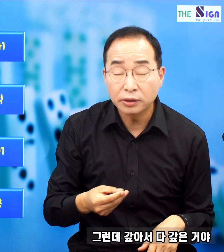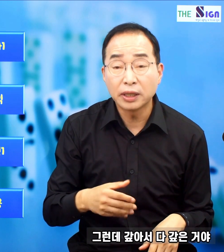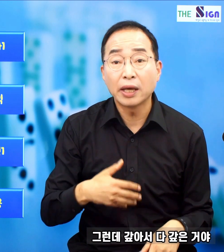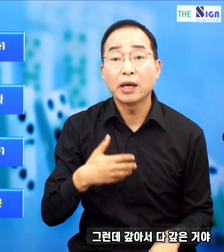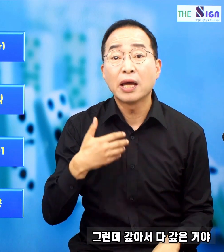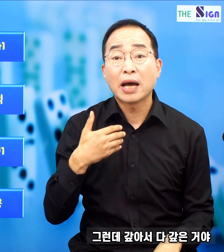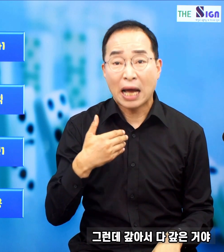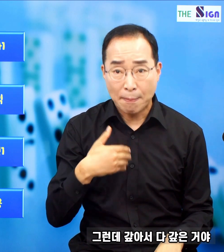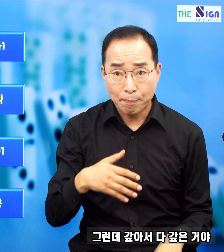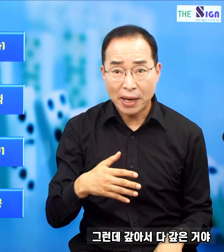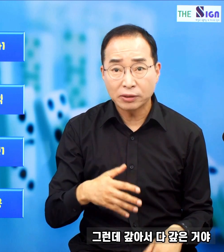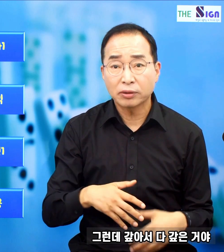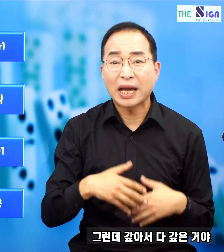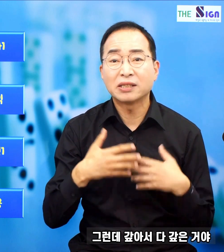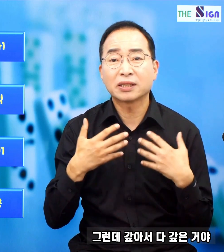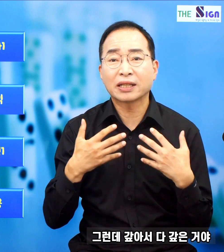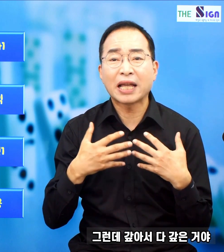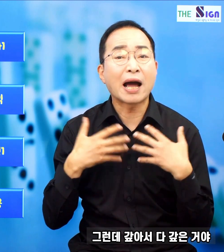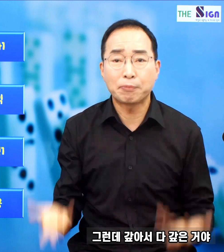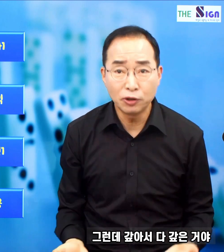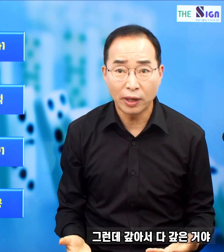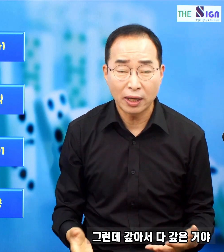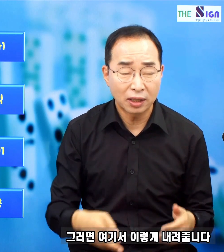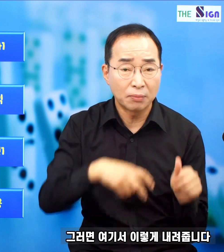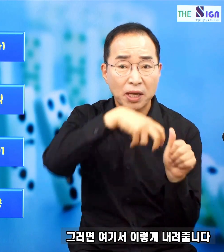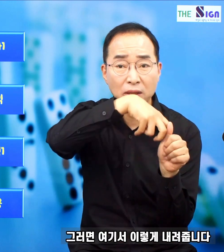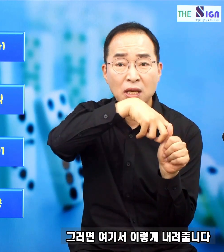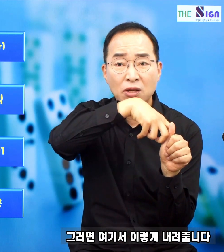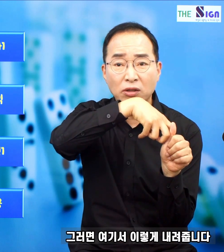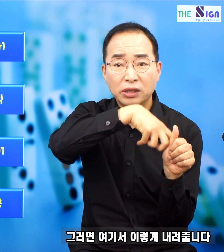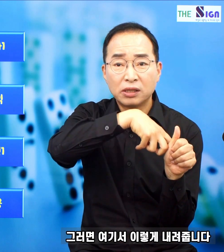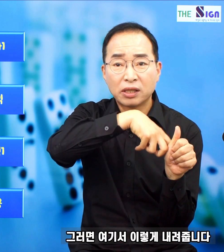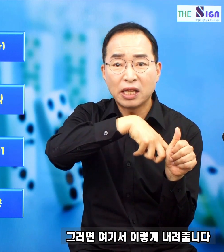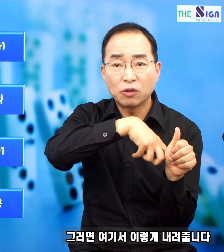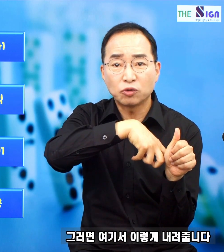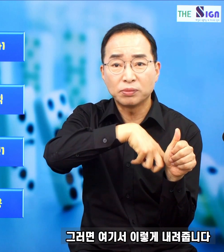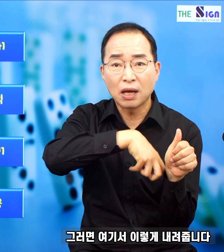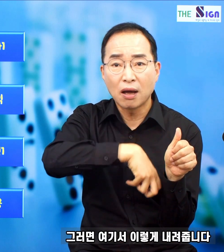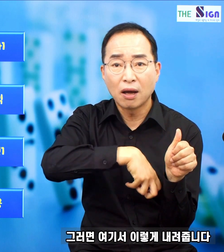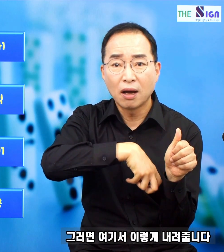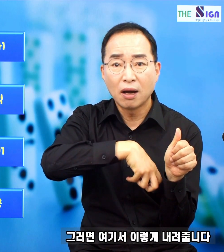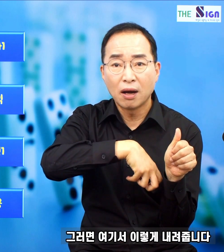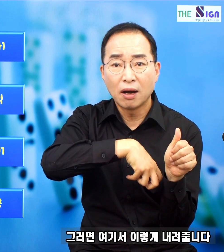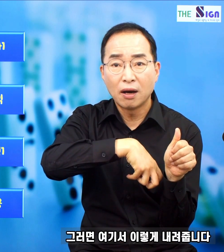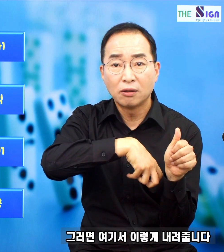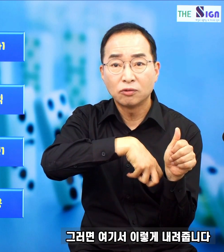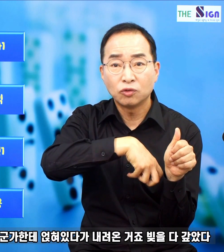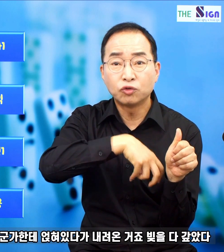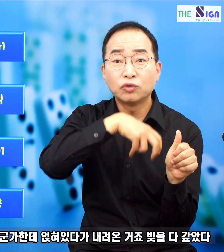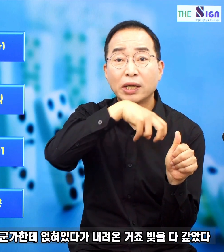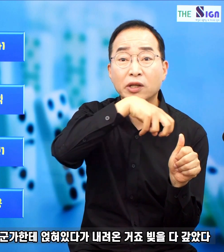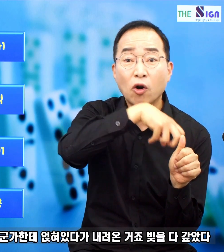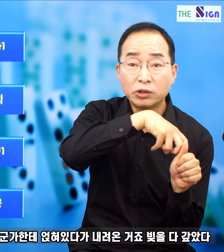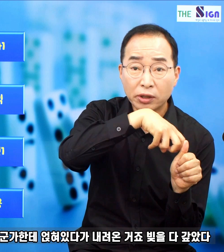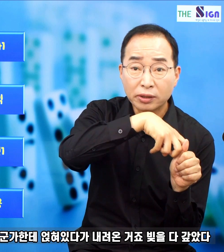근데 갚아서 다 이제 다 갚은 거야. 그러면 여기서 이렇게 내려줍니다. 누군가한테 얹혀